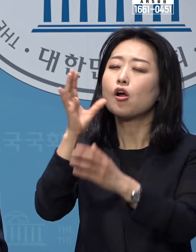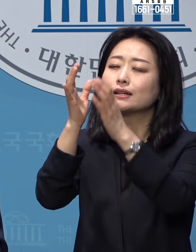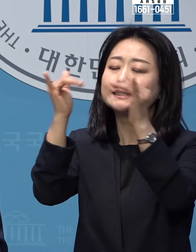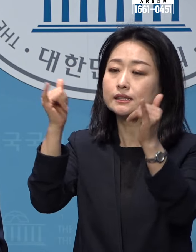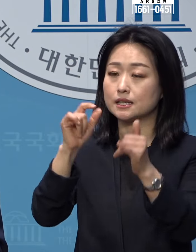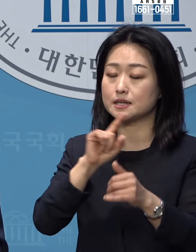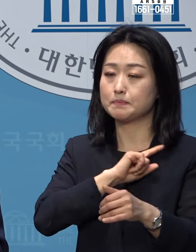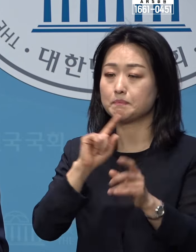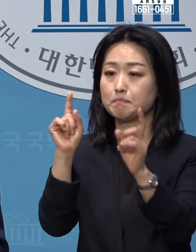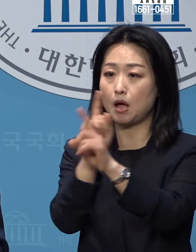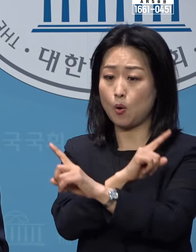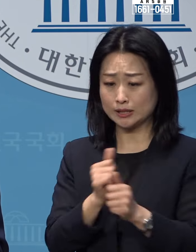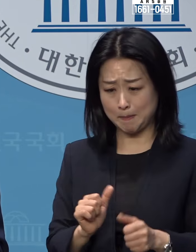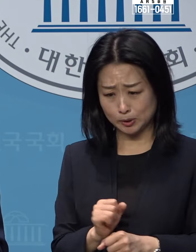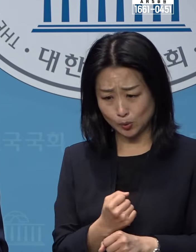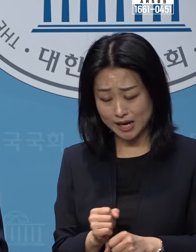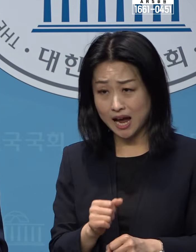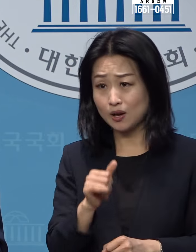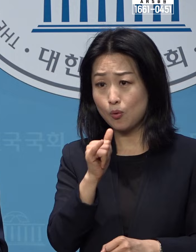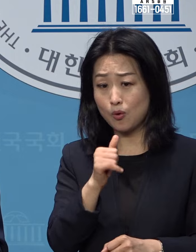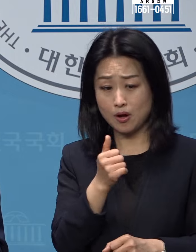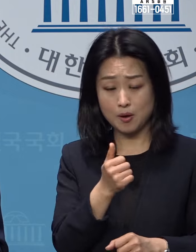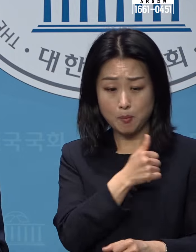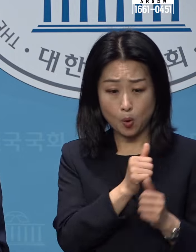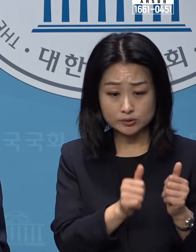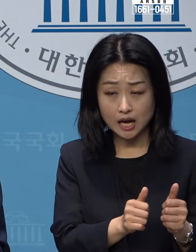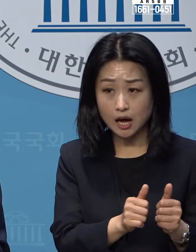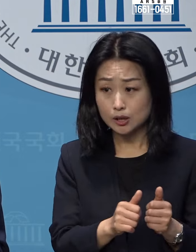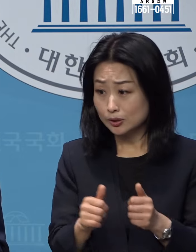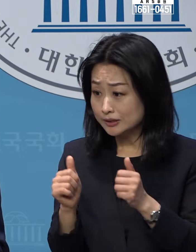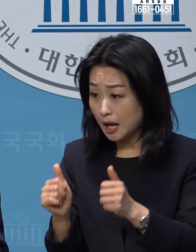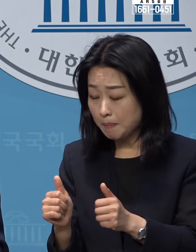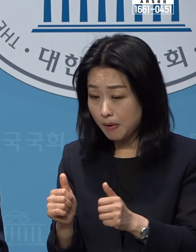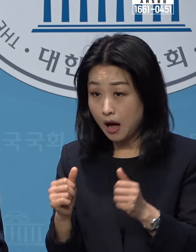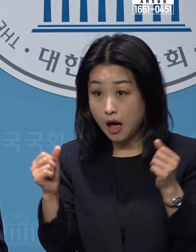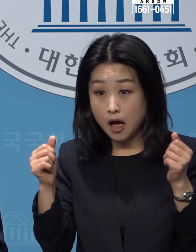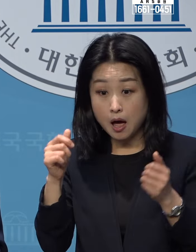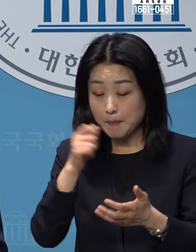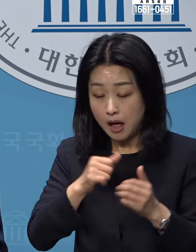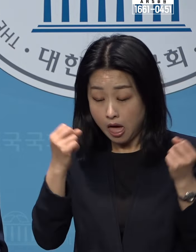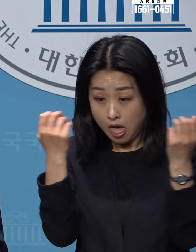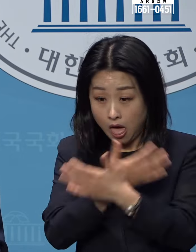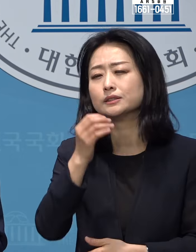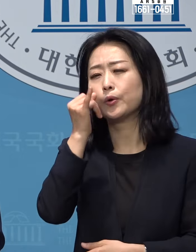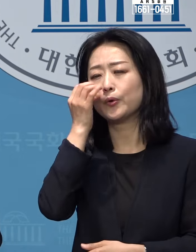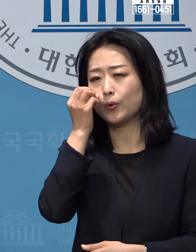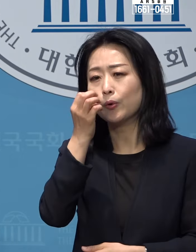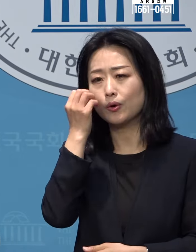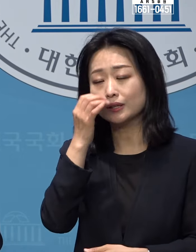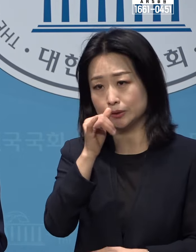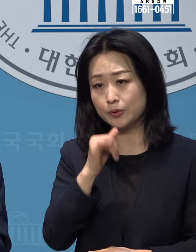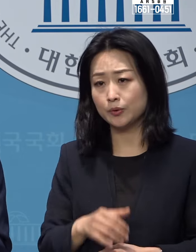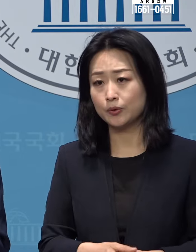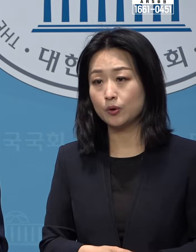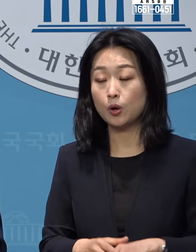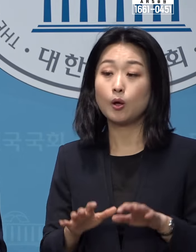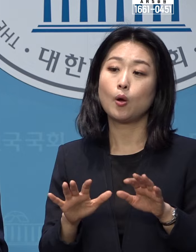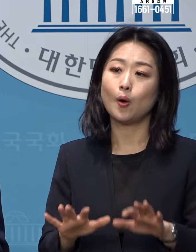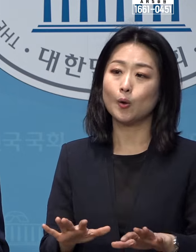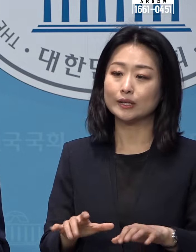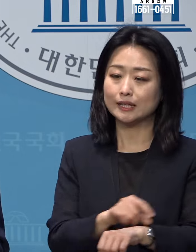조작해 냅니다. 피의자와 변호사는 물론이고 재판부까지 속이고 기망합니다. 저희들이